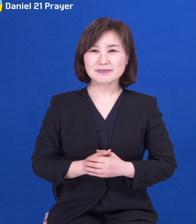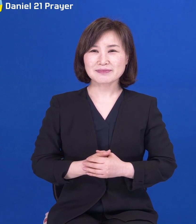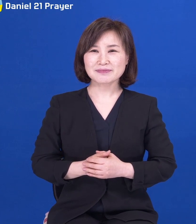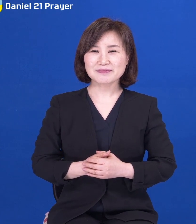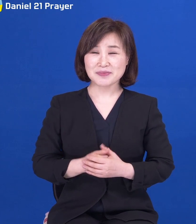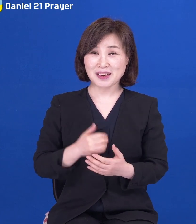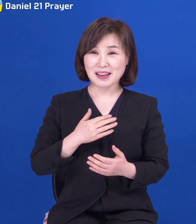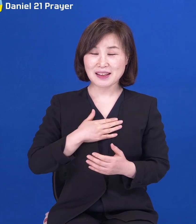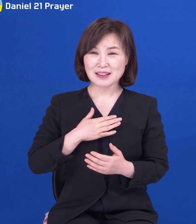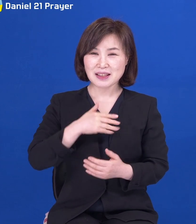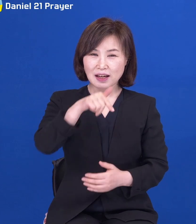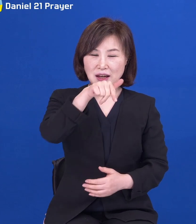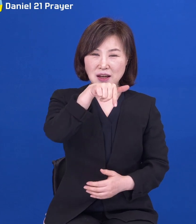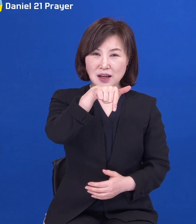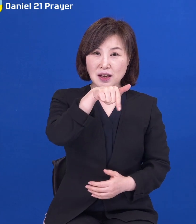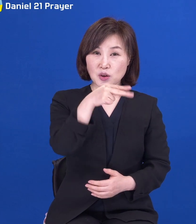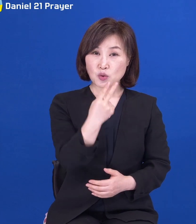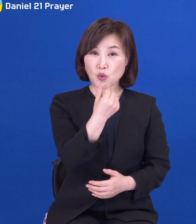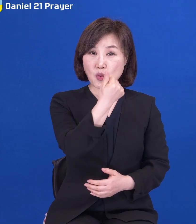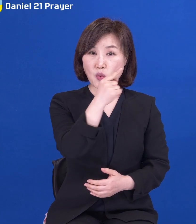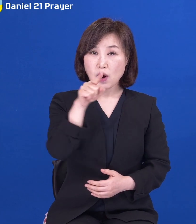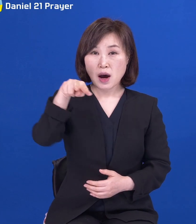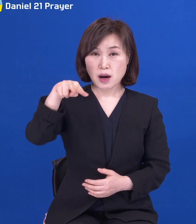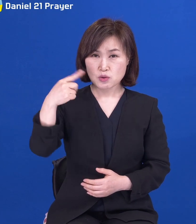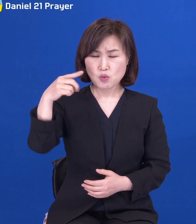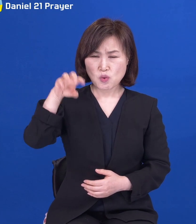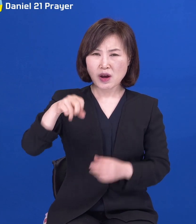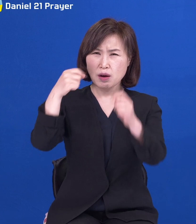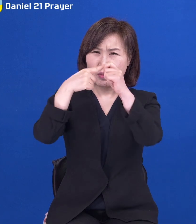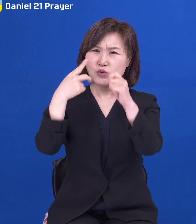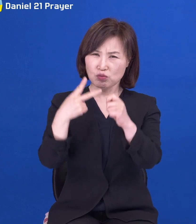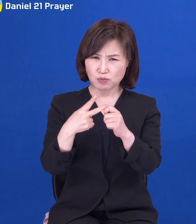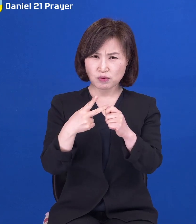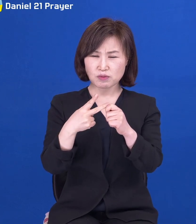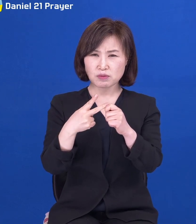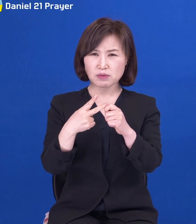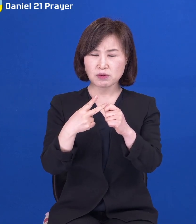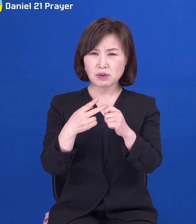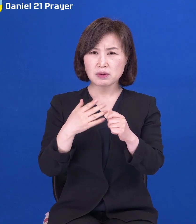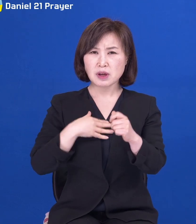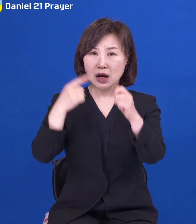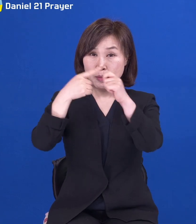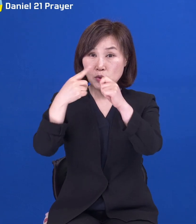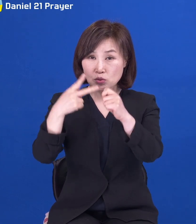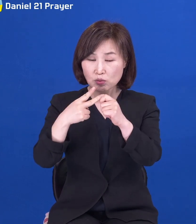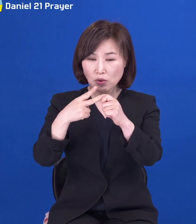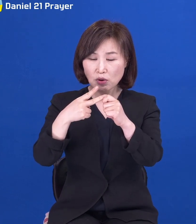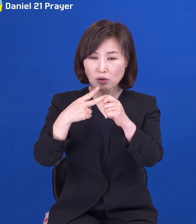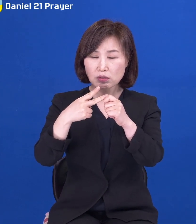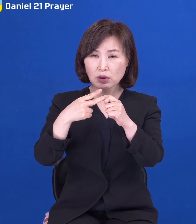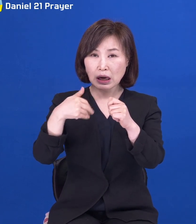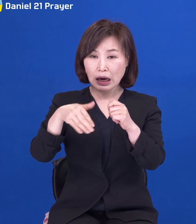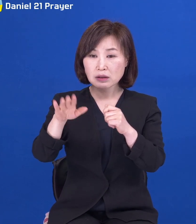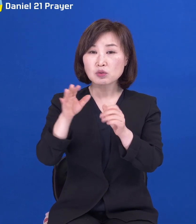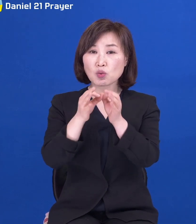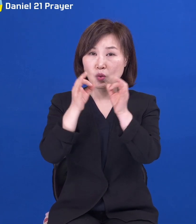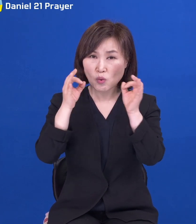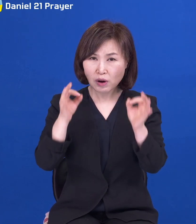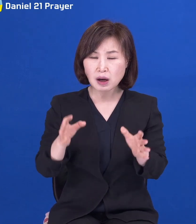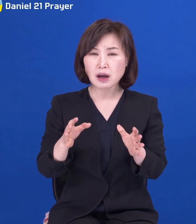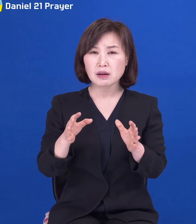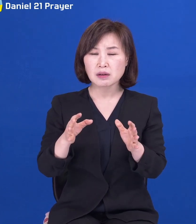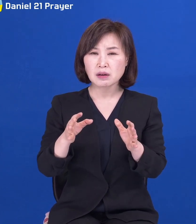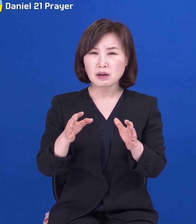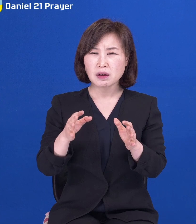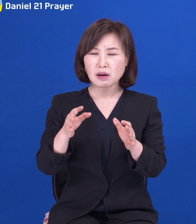제가 교화소에 2번 갔었는데요. 제가 2번 갔다가 나올 동안에도 한 번도 못 나온 형님이